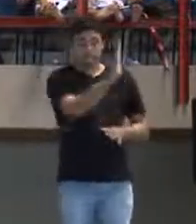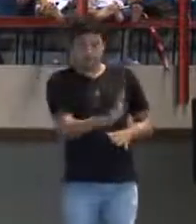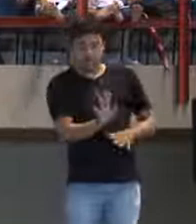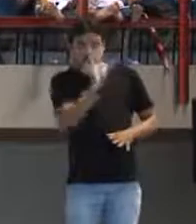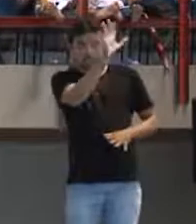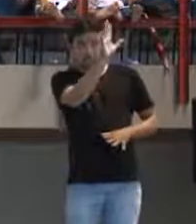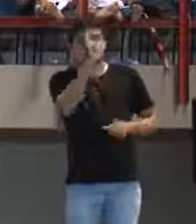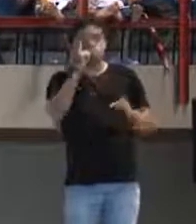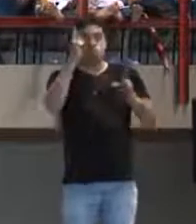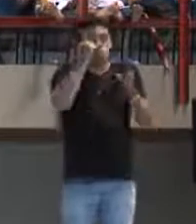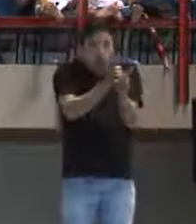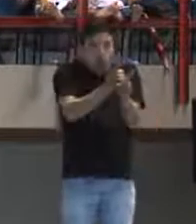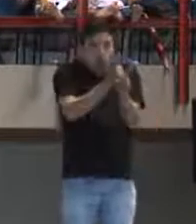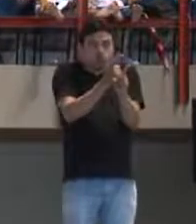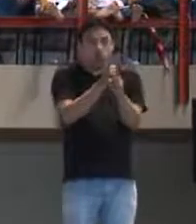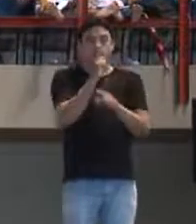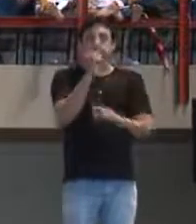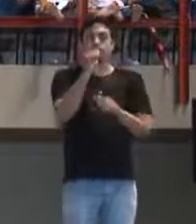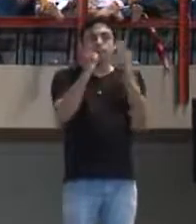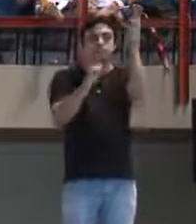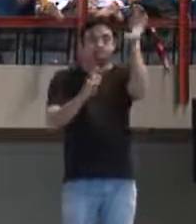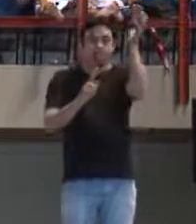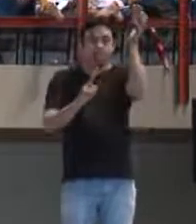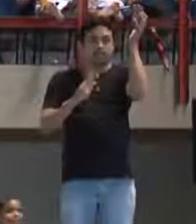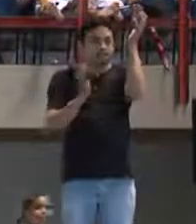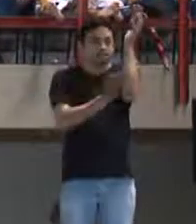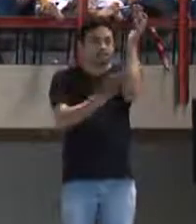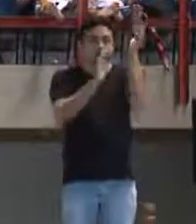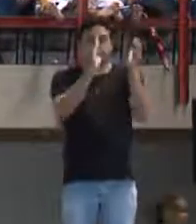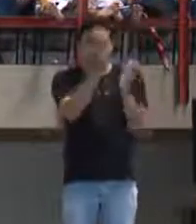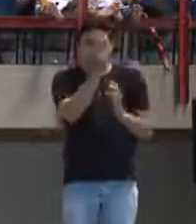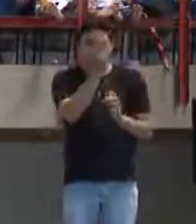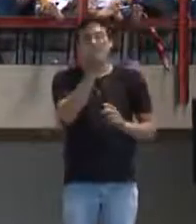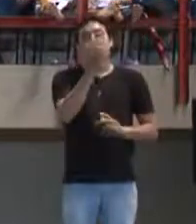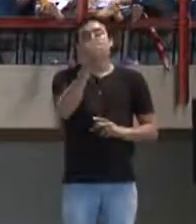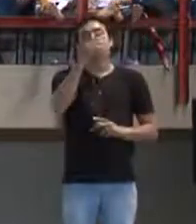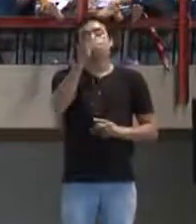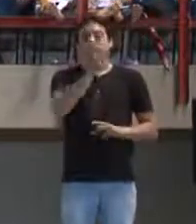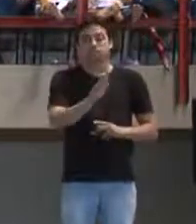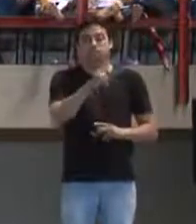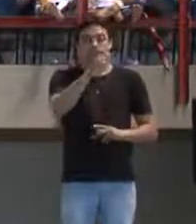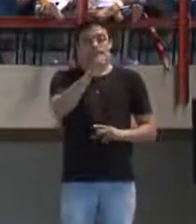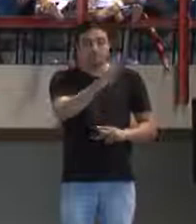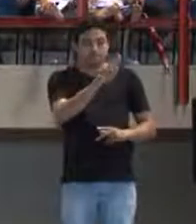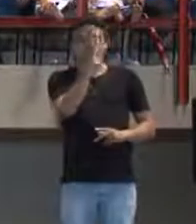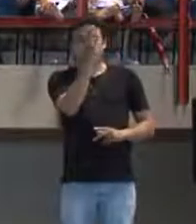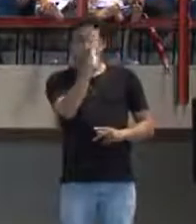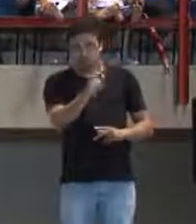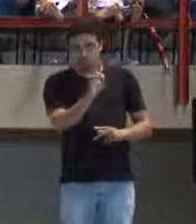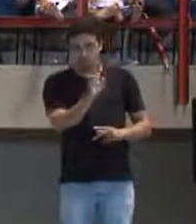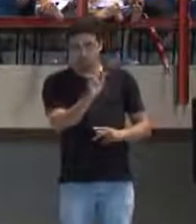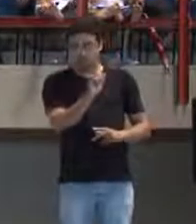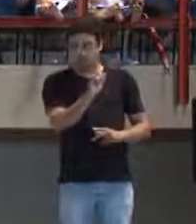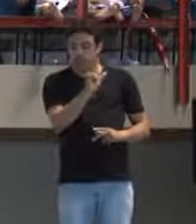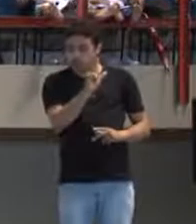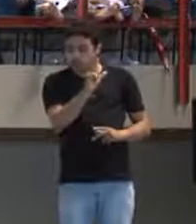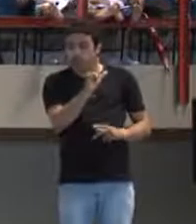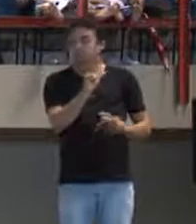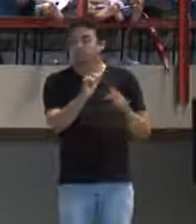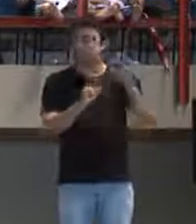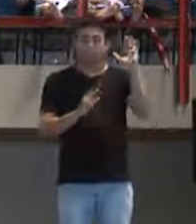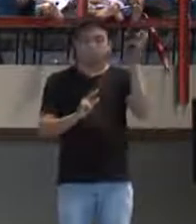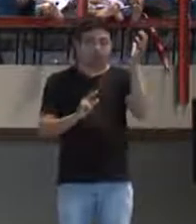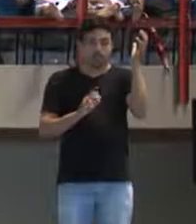o pau-brasil. Não é o açúcar e não é o ouro nem a prata, é o pau-brasil. Ok? E